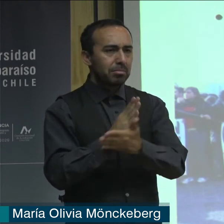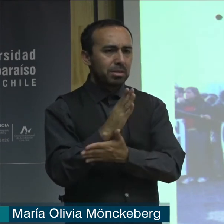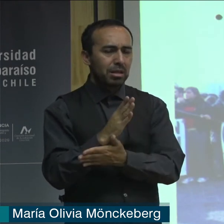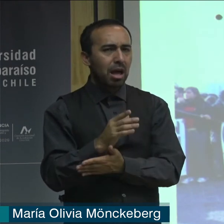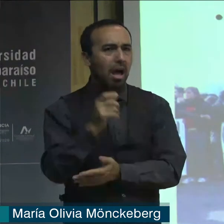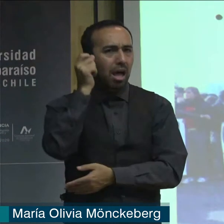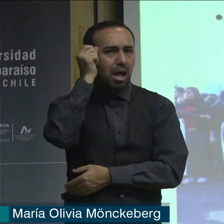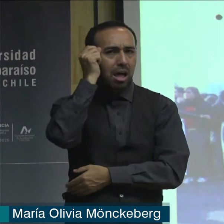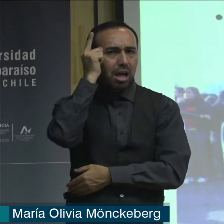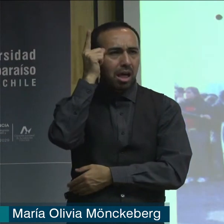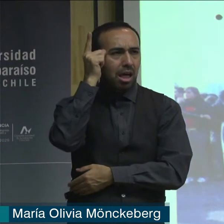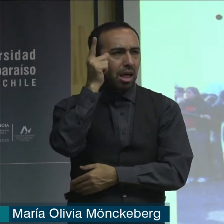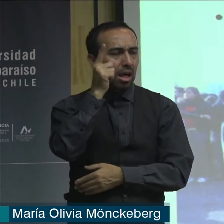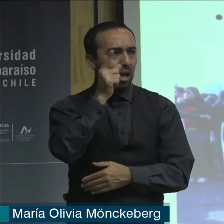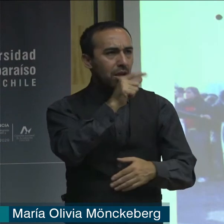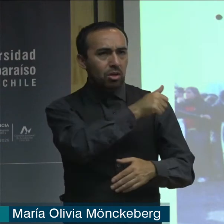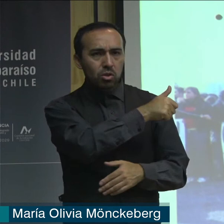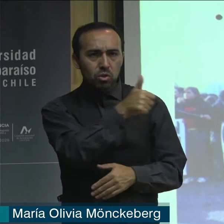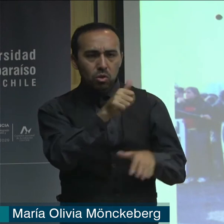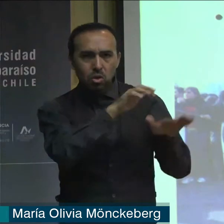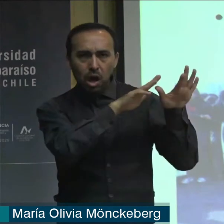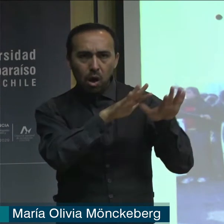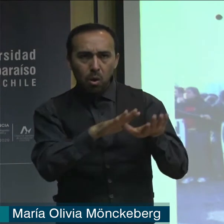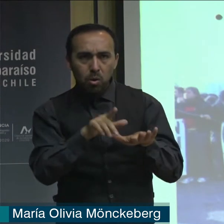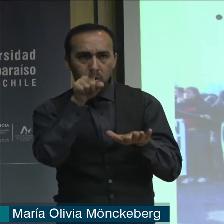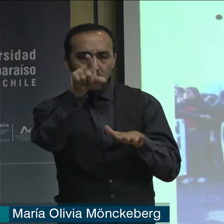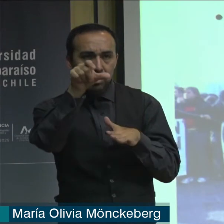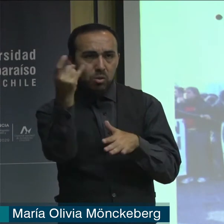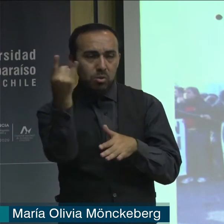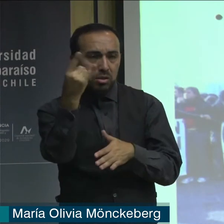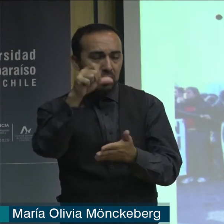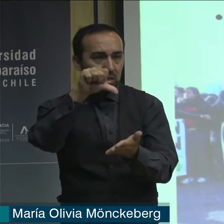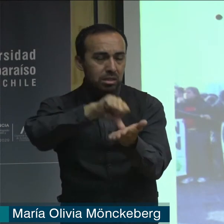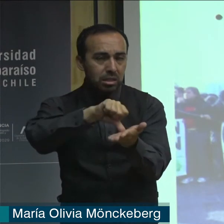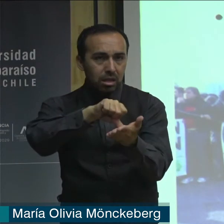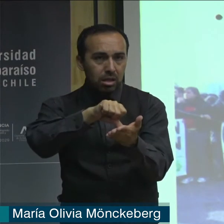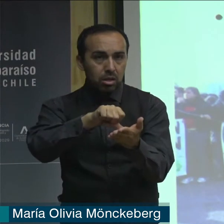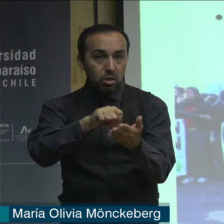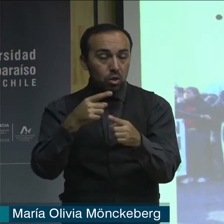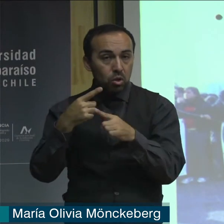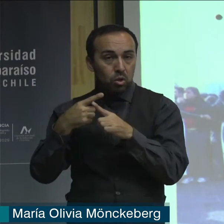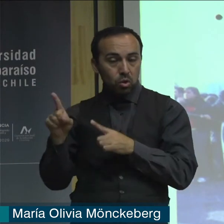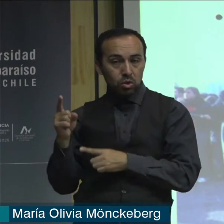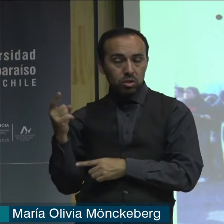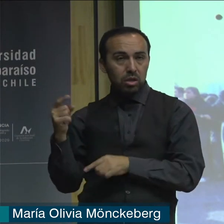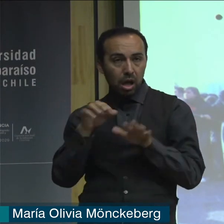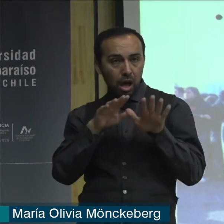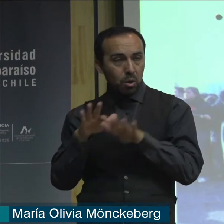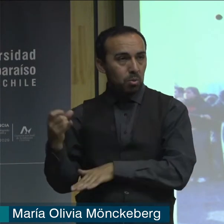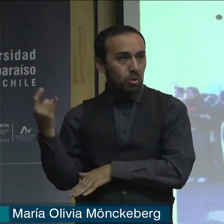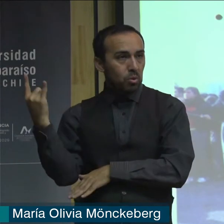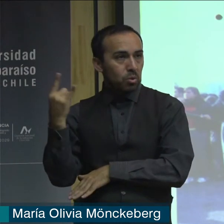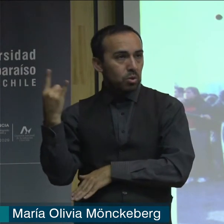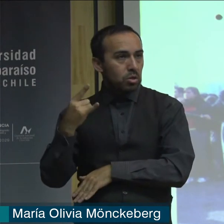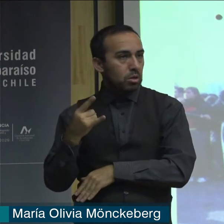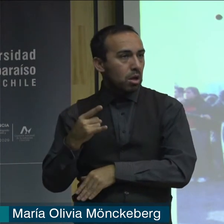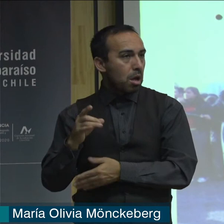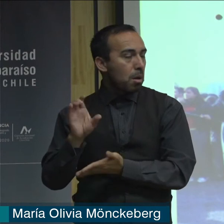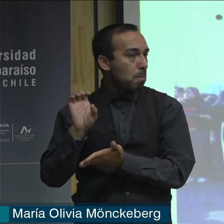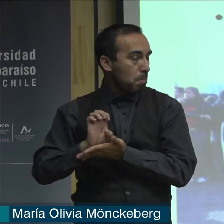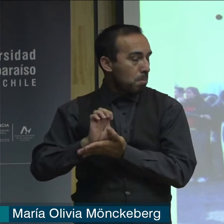los estudiantes de esa Universidad con los estudiantes de las universidades tradicionales